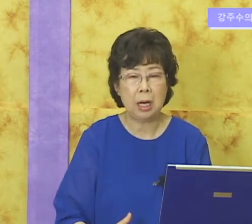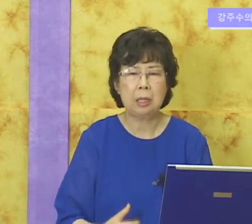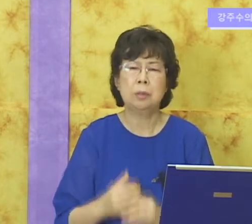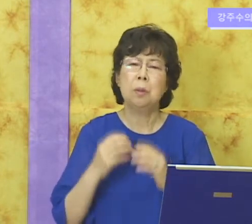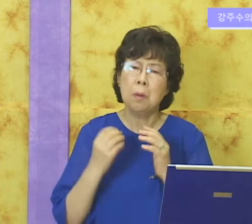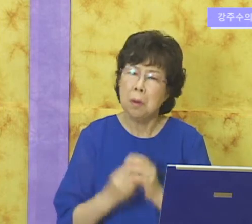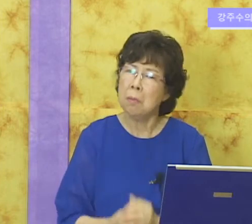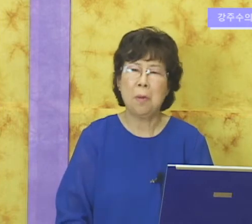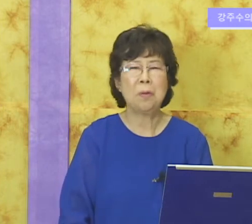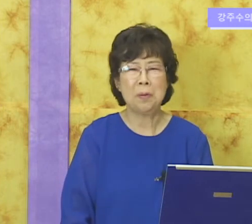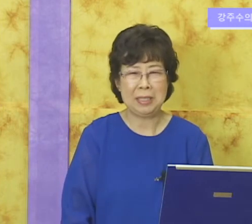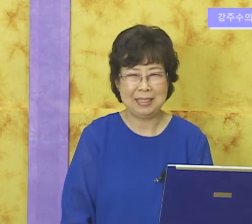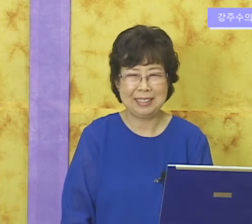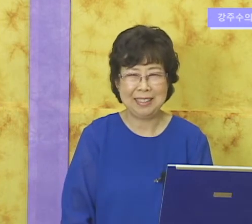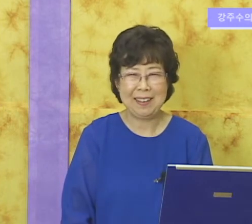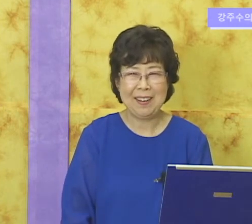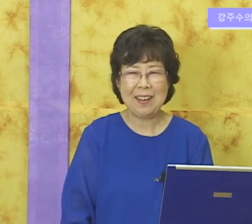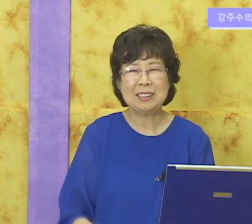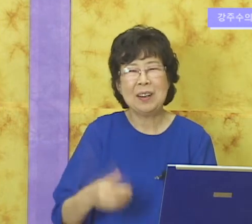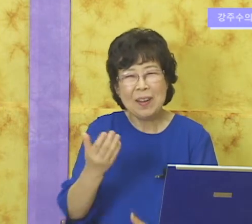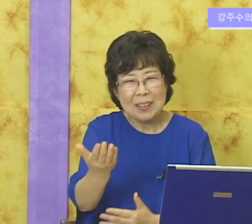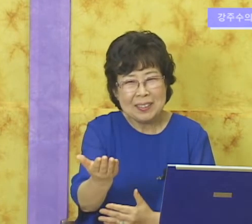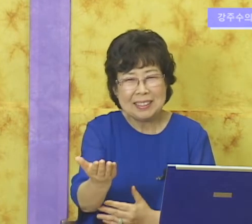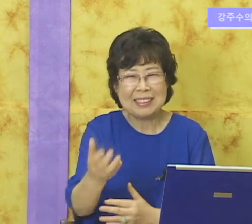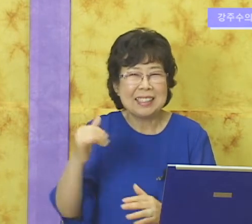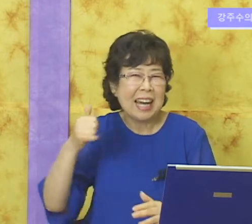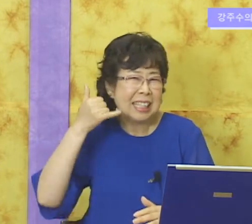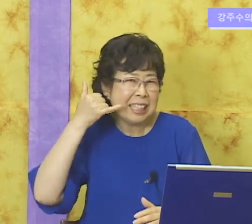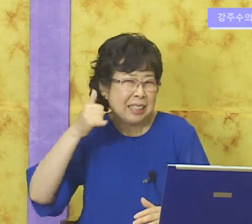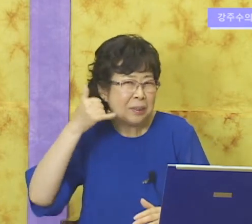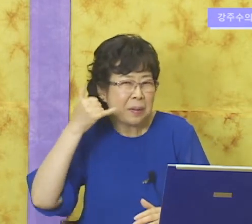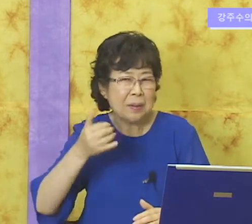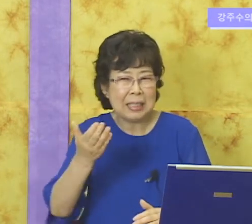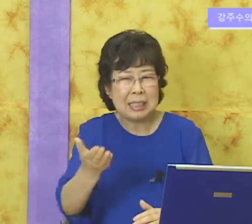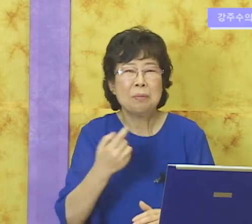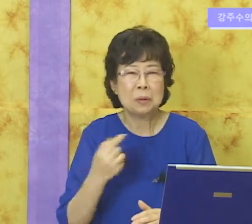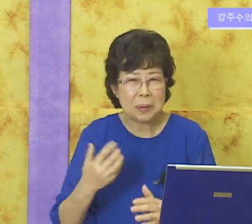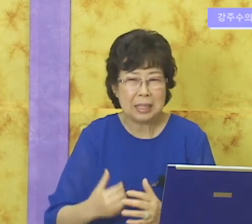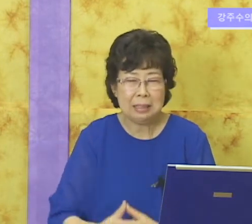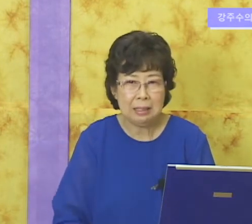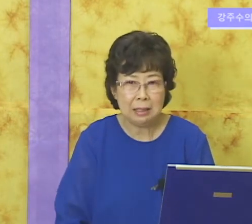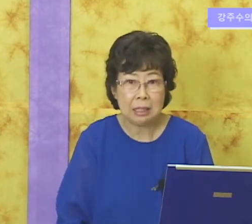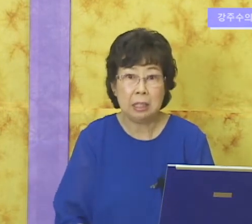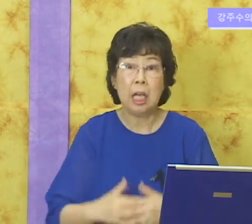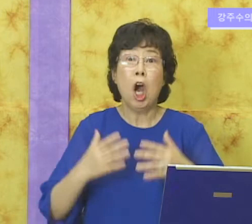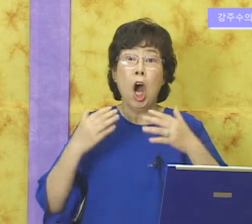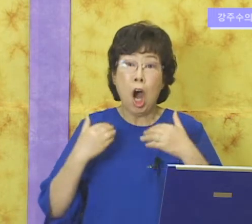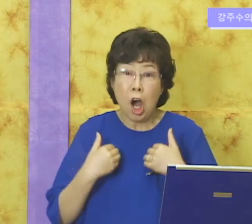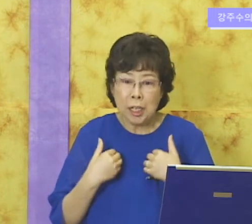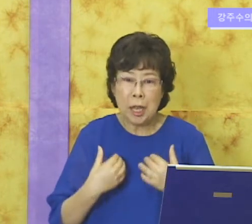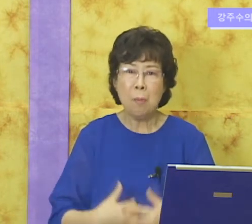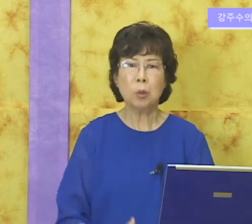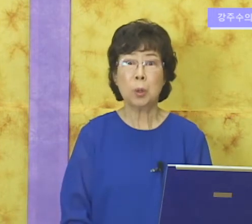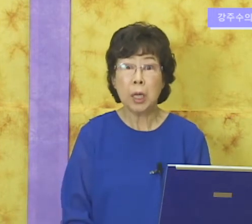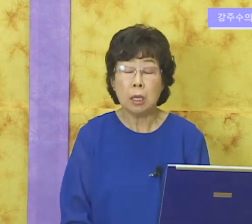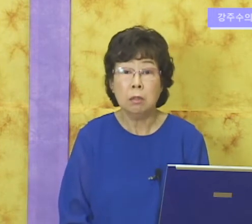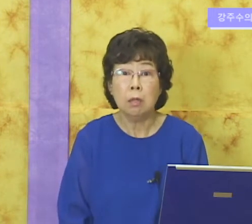있다는 것도 모르고 있는 거예요. 그래서 전화기로 당신 목소리가 들리더라 했더니 내 목소리가